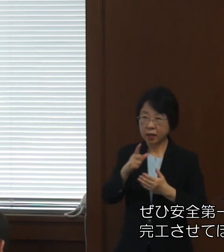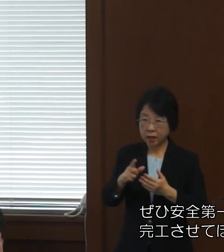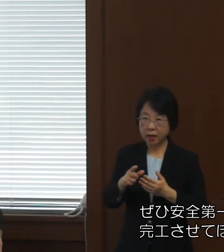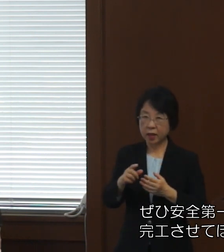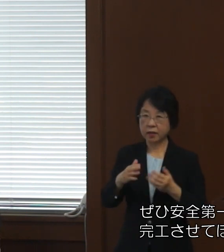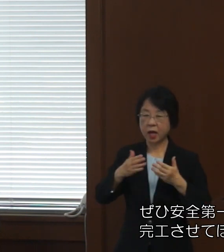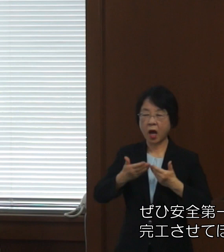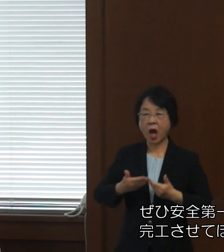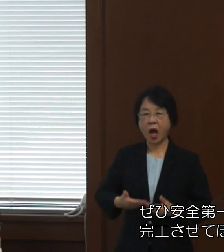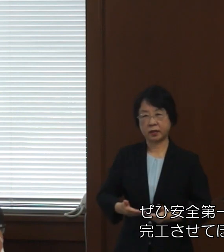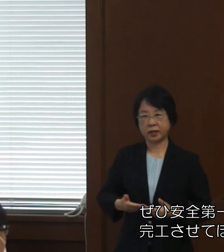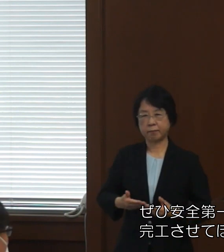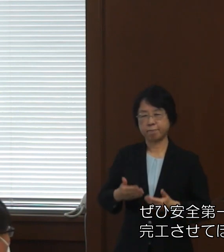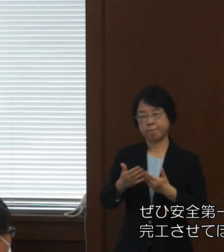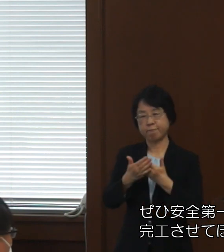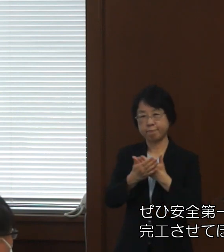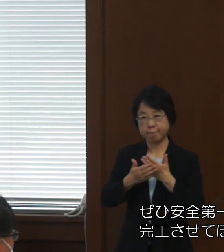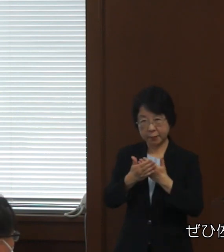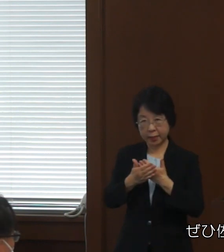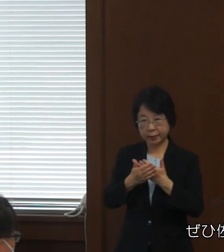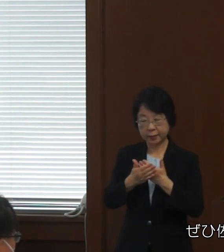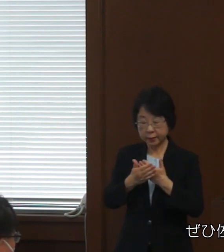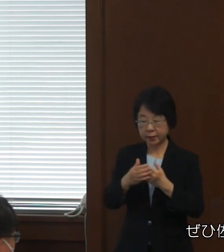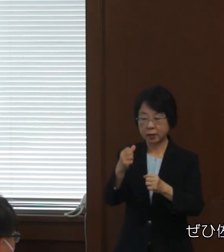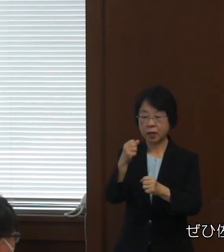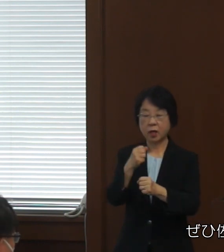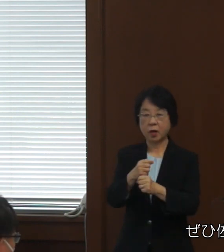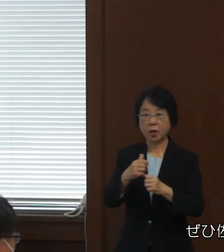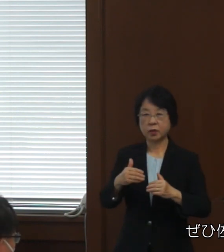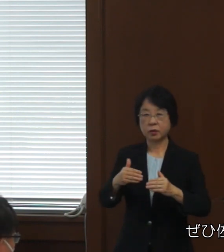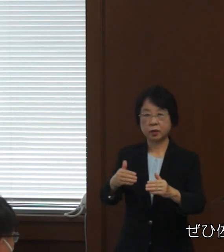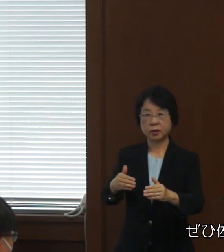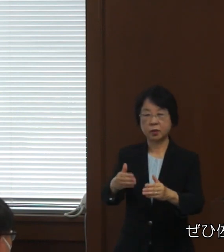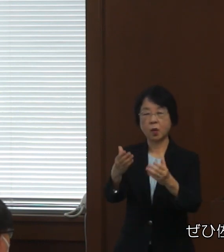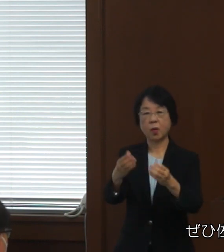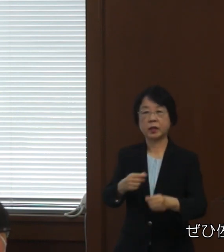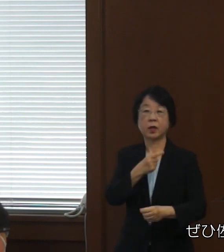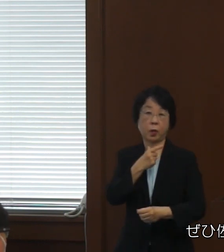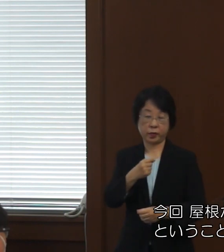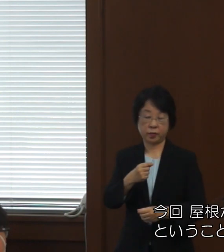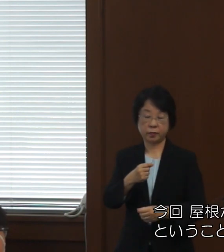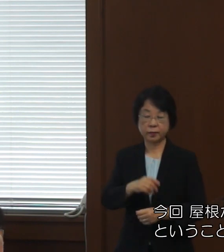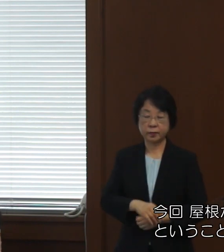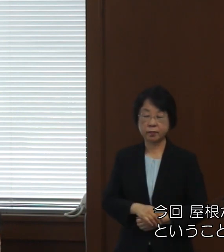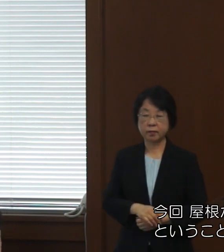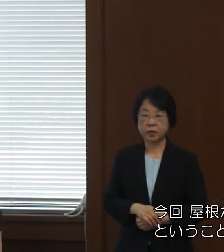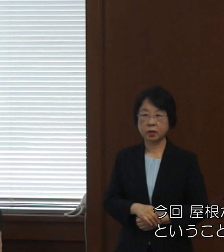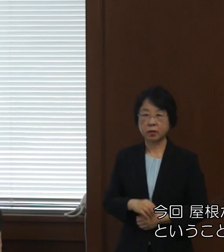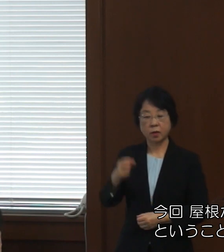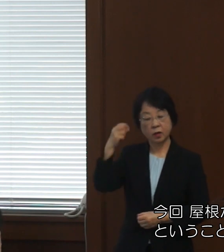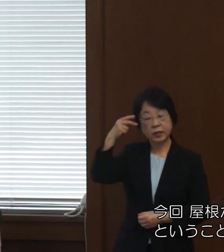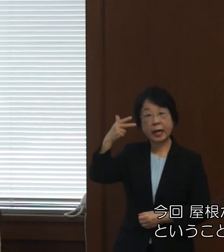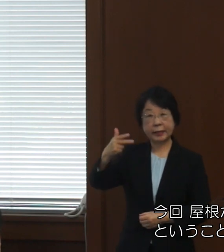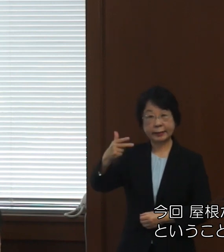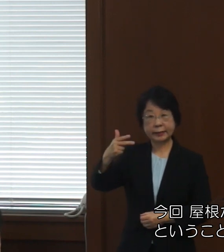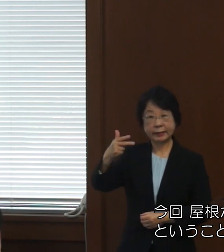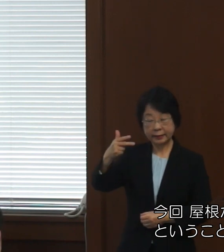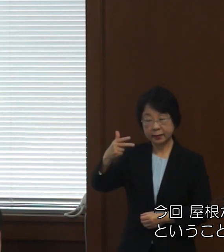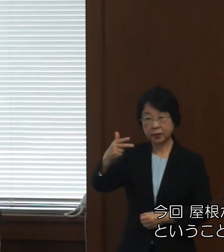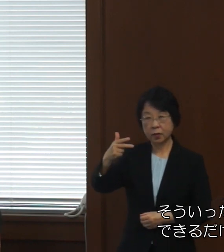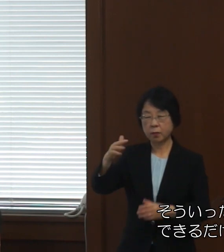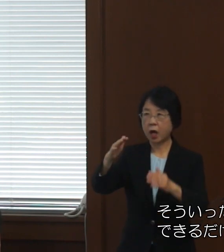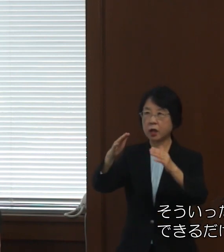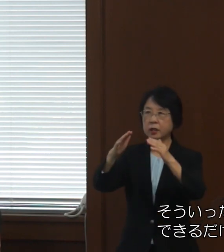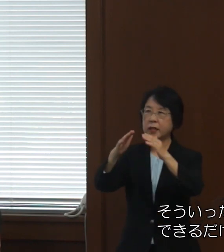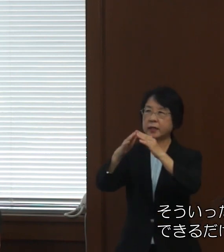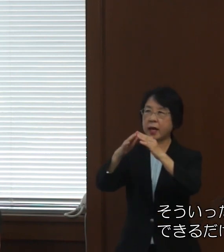工事を敢行させてほしいなと思いますしぜひ佐賀市の方もですね今回の屋根がなかなかつかないということらしい